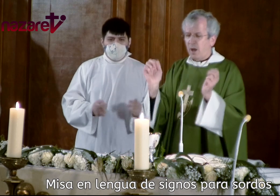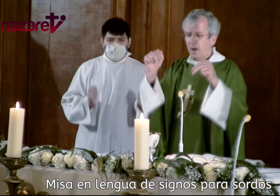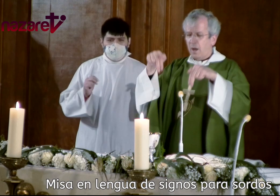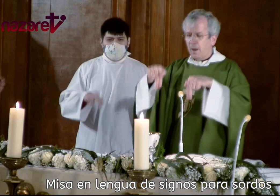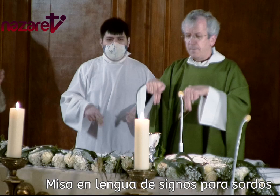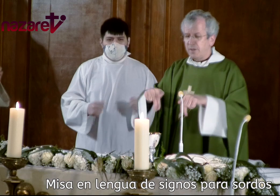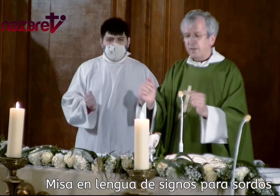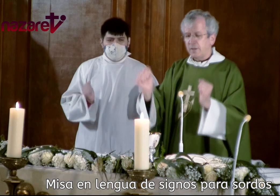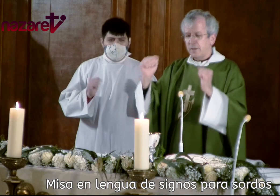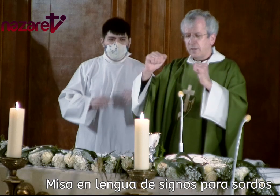a mí